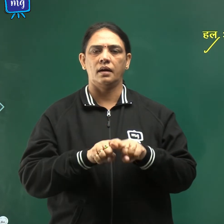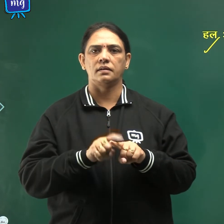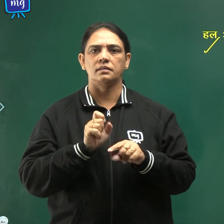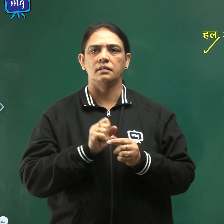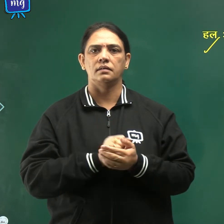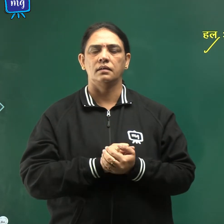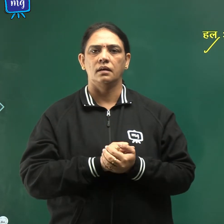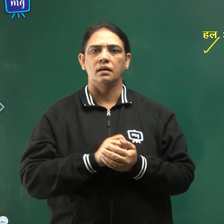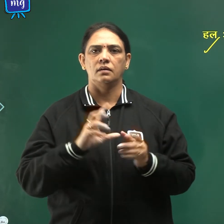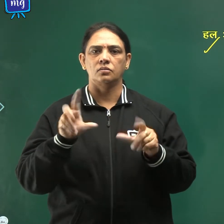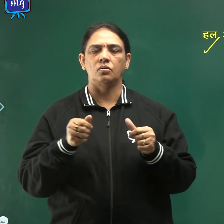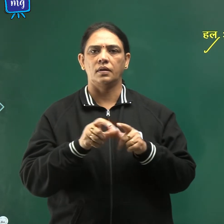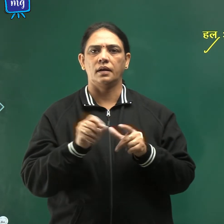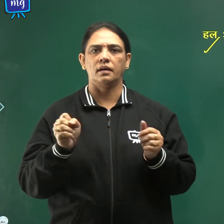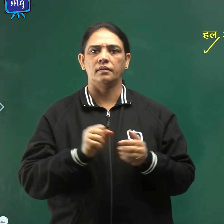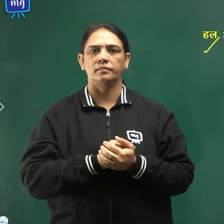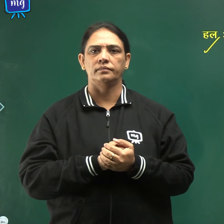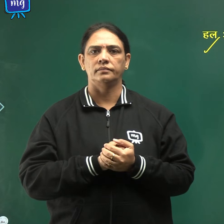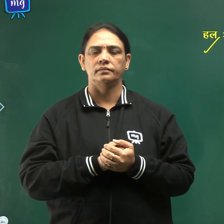ज्ञात करेंगे।